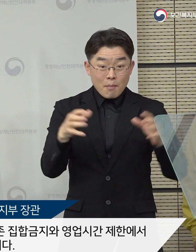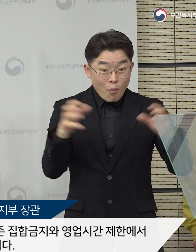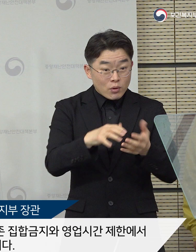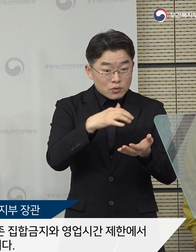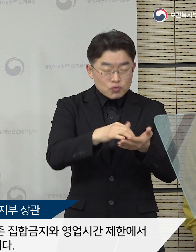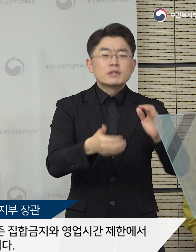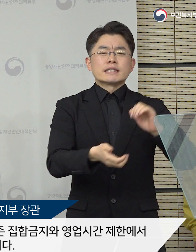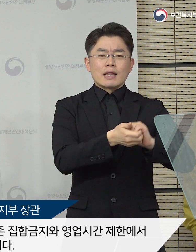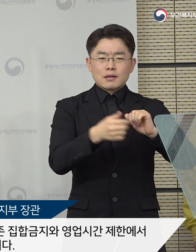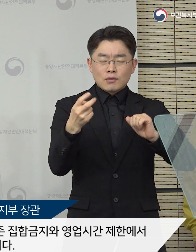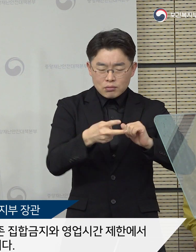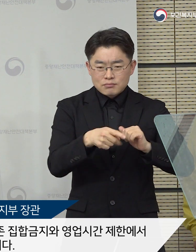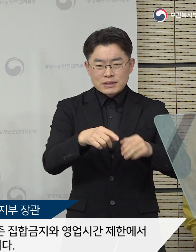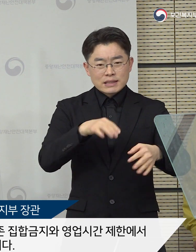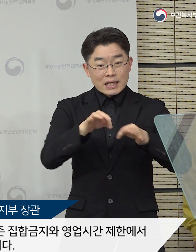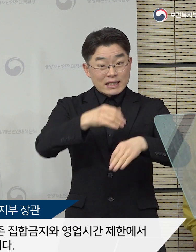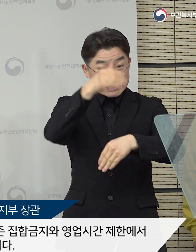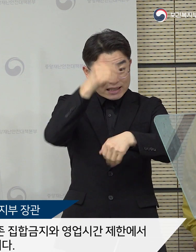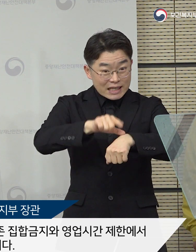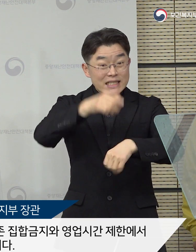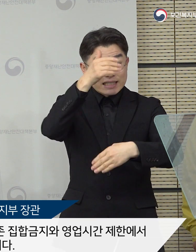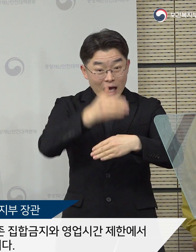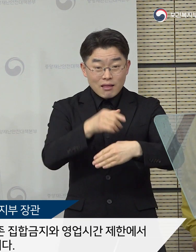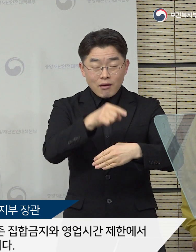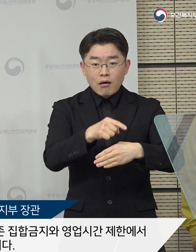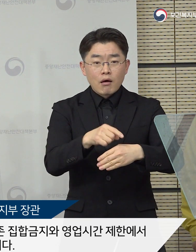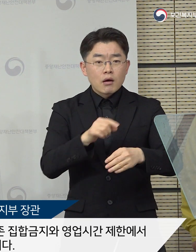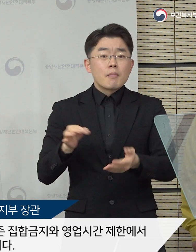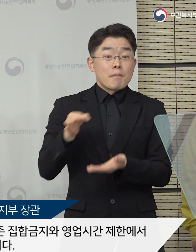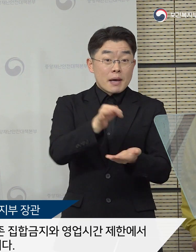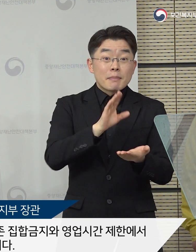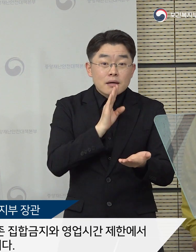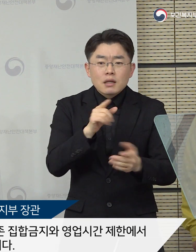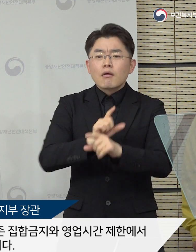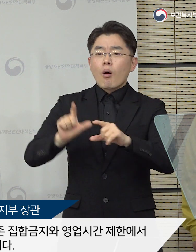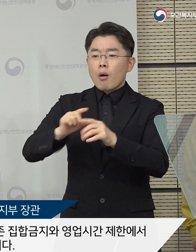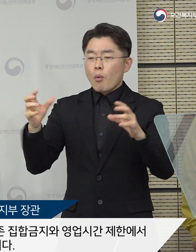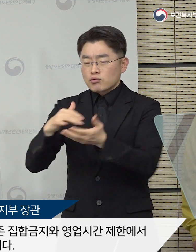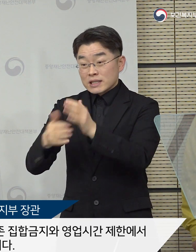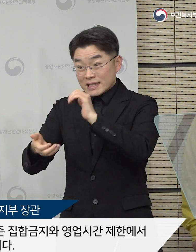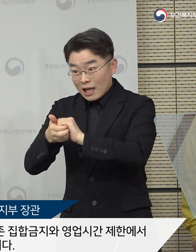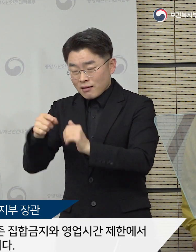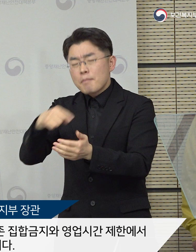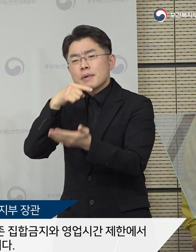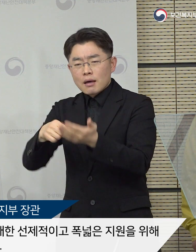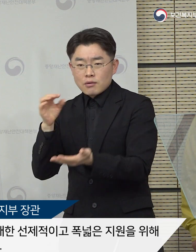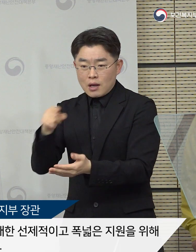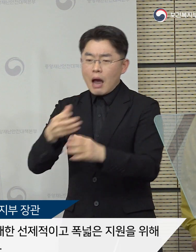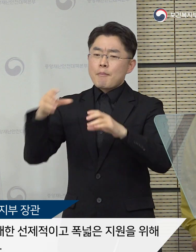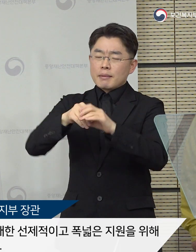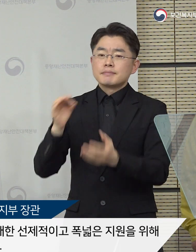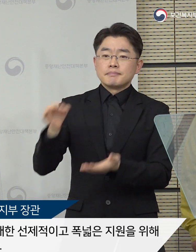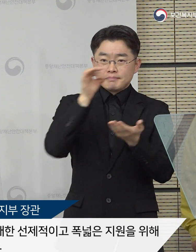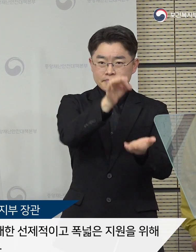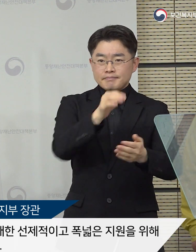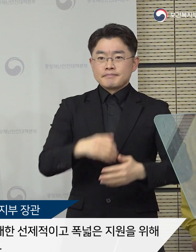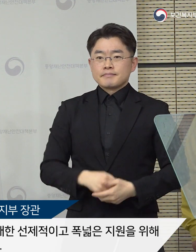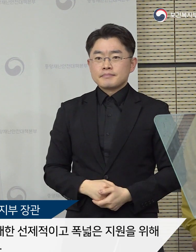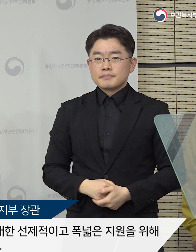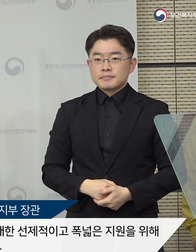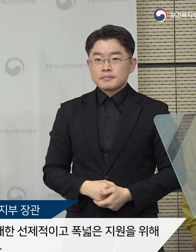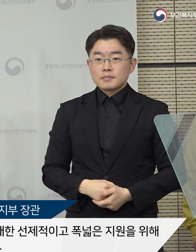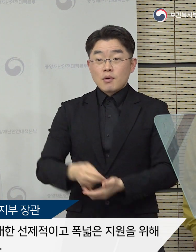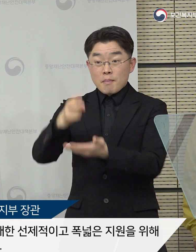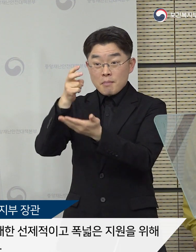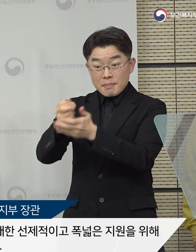집합금지와 영업시간 제한에서 시설에 대한 인원 제한 조치까지 확대할 것입니다. 법령에 따른 손실보상 절차